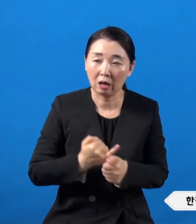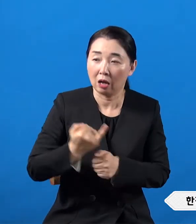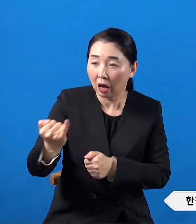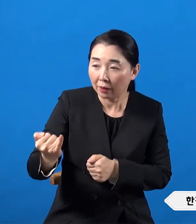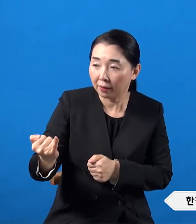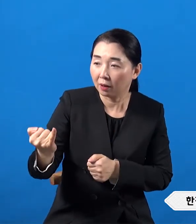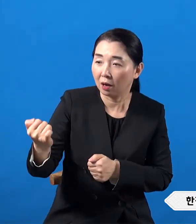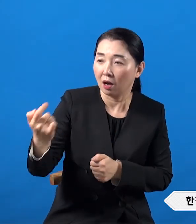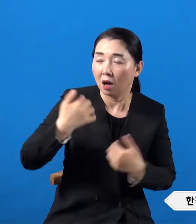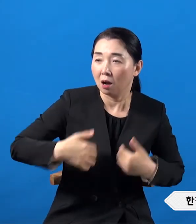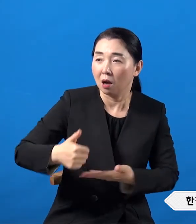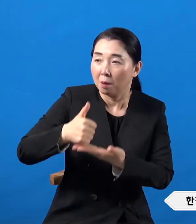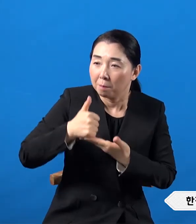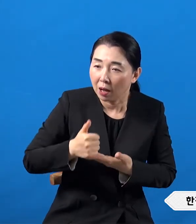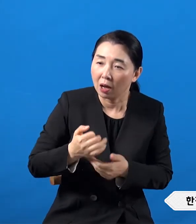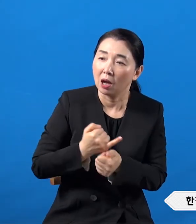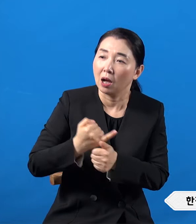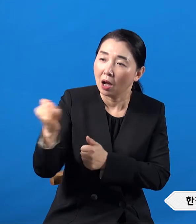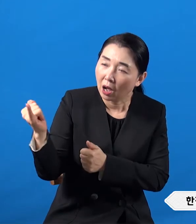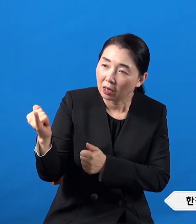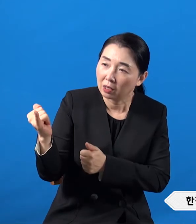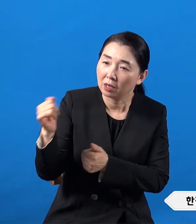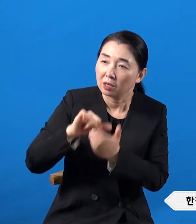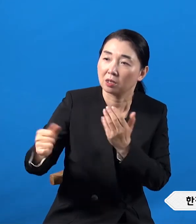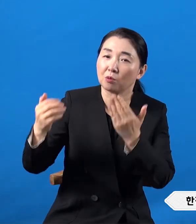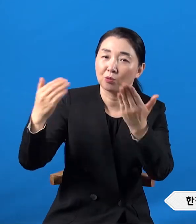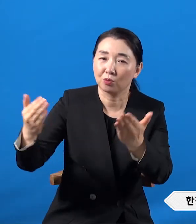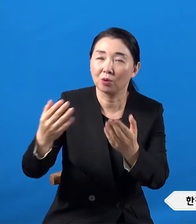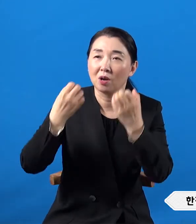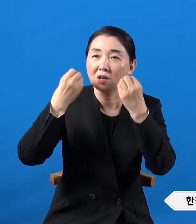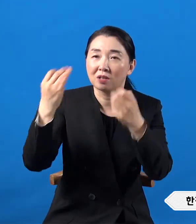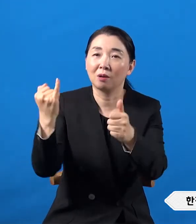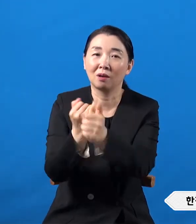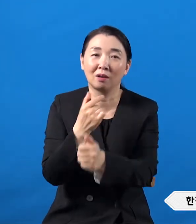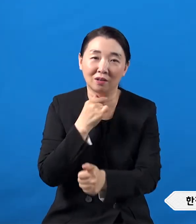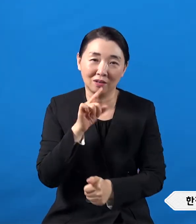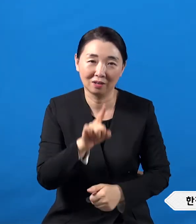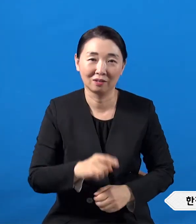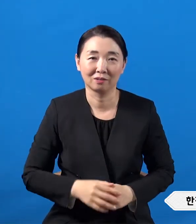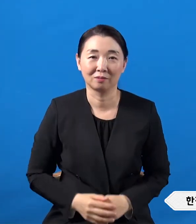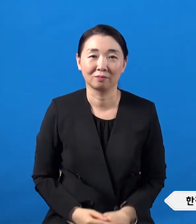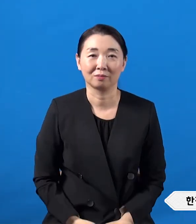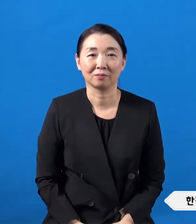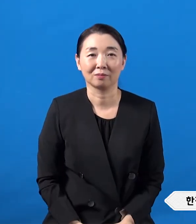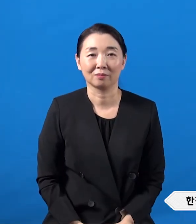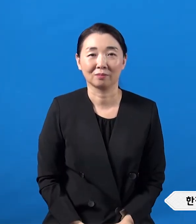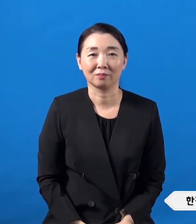아내가 마중 나오면 아내 제물로 바쳐버리고 세상 가두려고 그랬다는 것입니다.